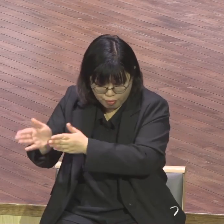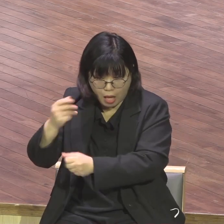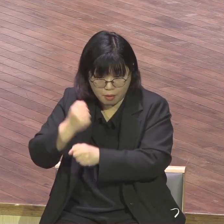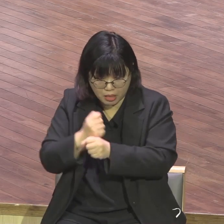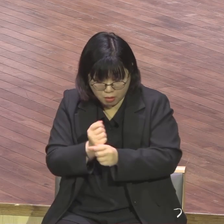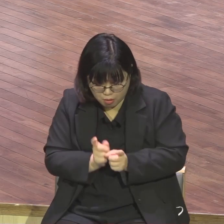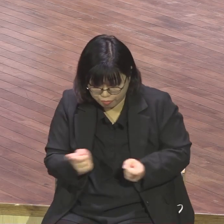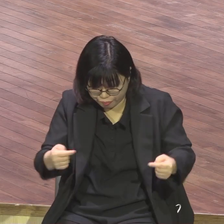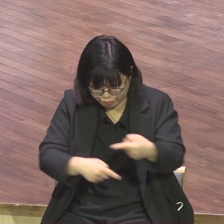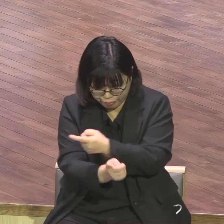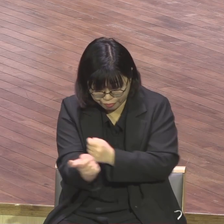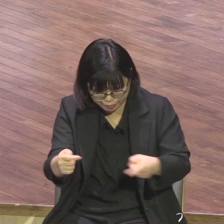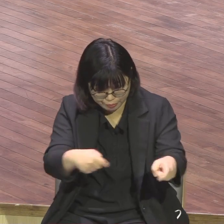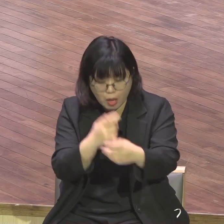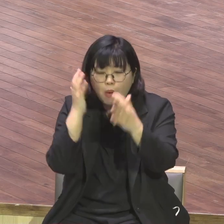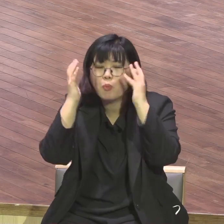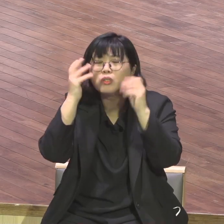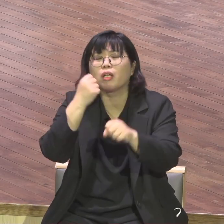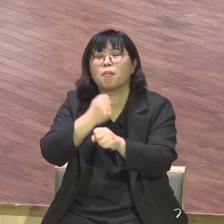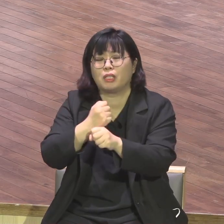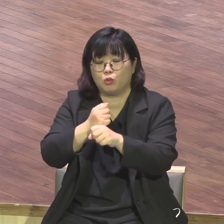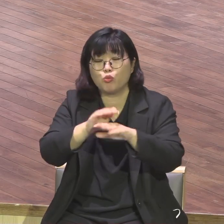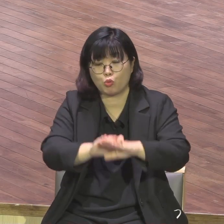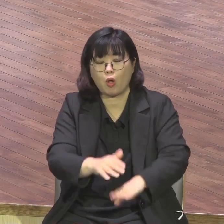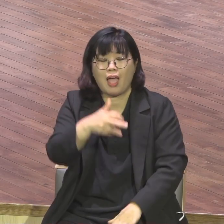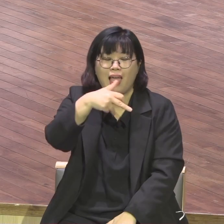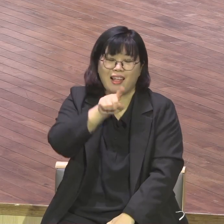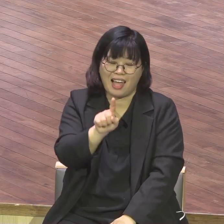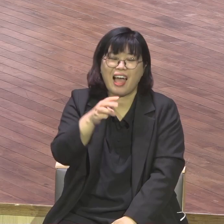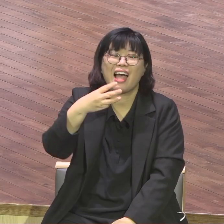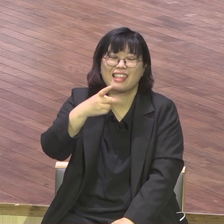그리스도인이다. 뭐 이거는 뭐